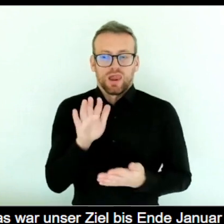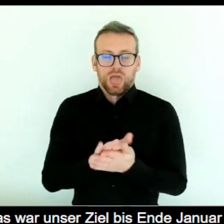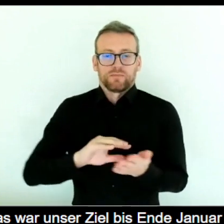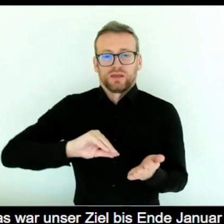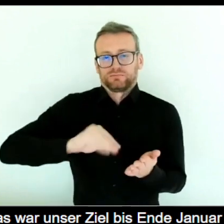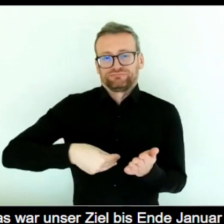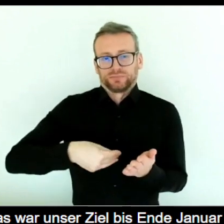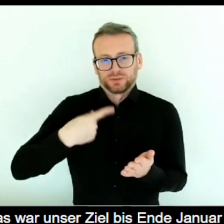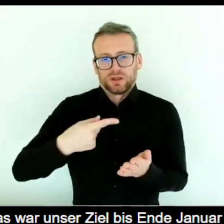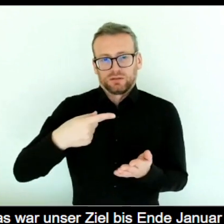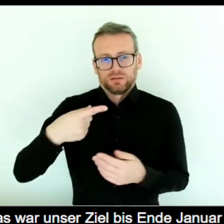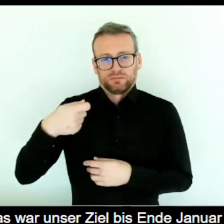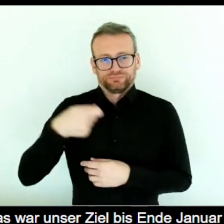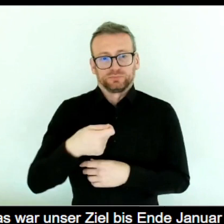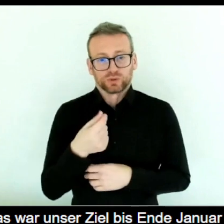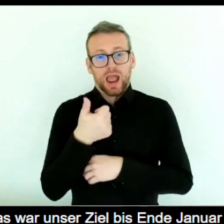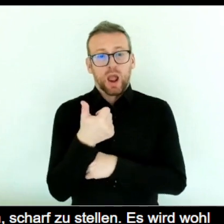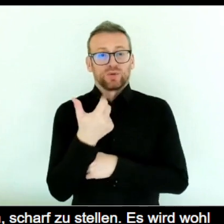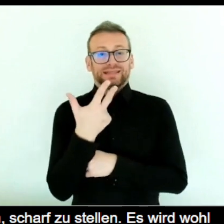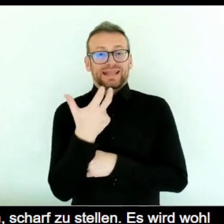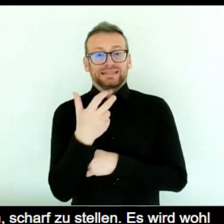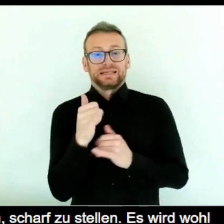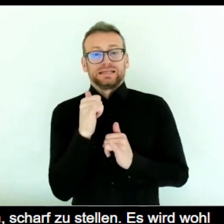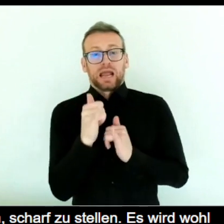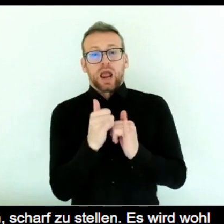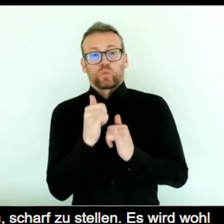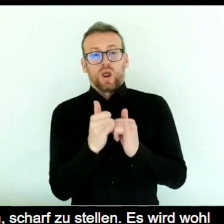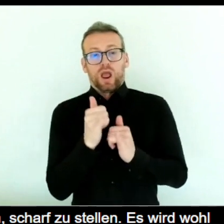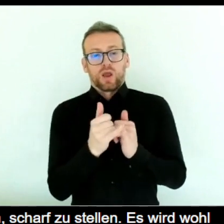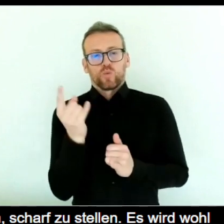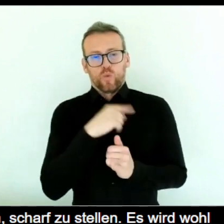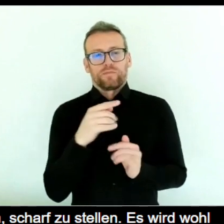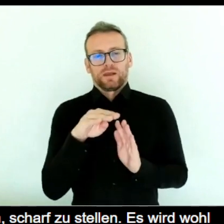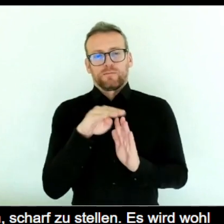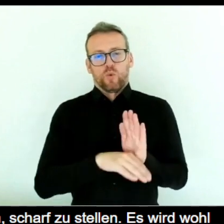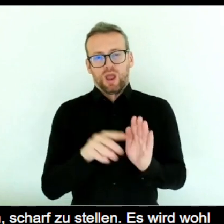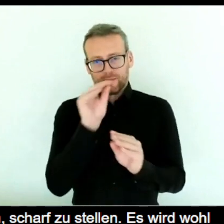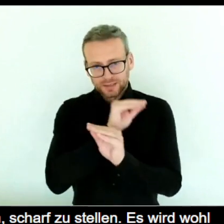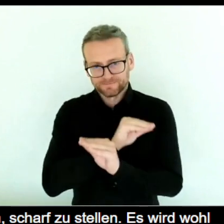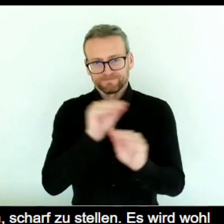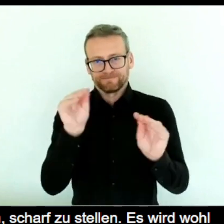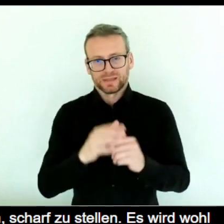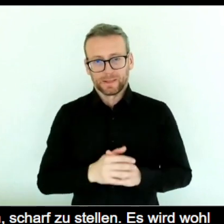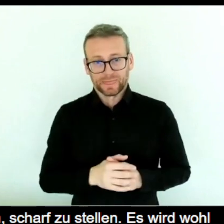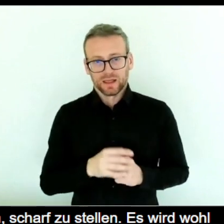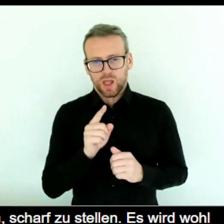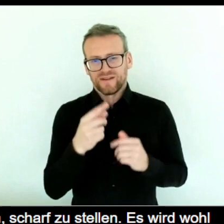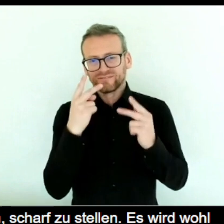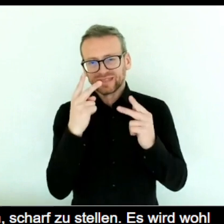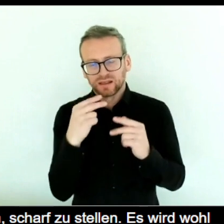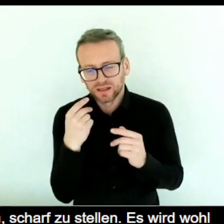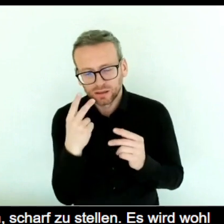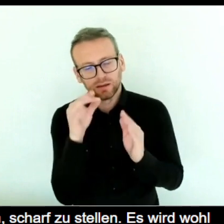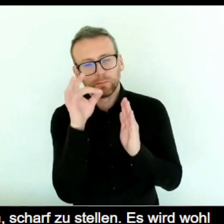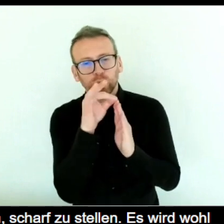Mitarbeiter, der aufgrund der Energiepreissteigerungen in Existenznot gerät, bekommt von